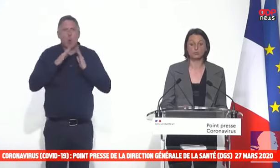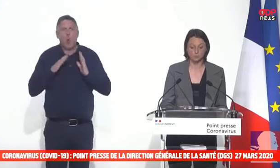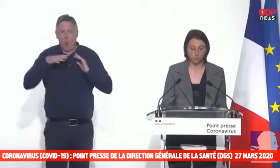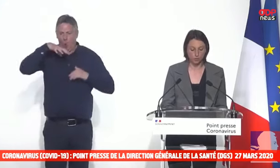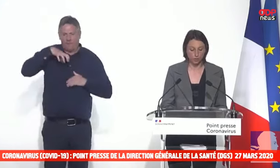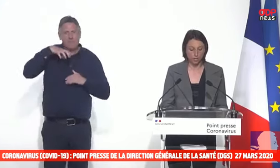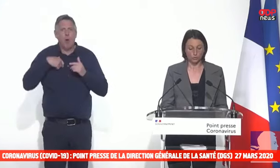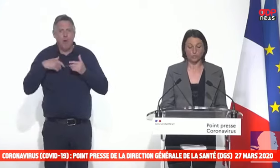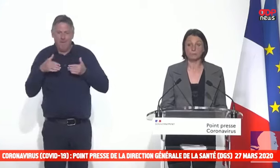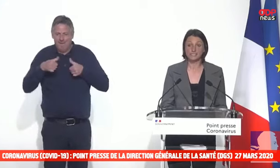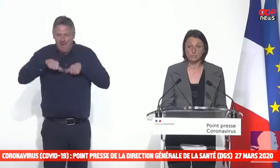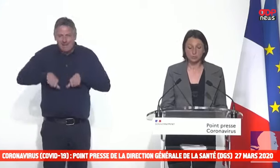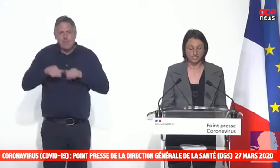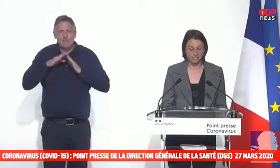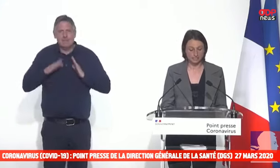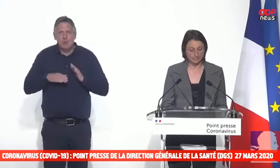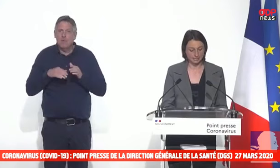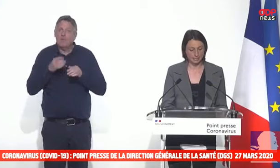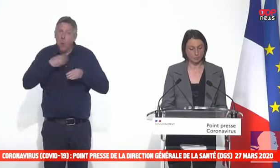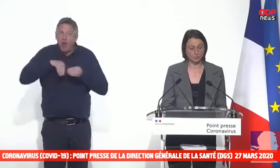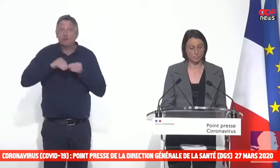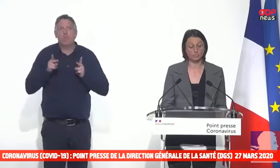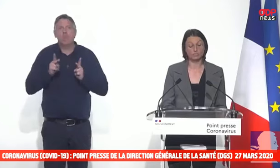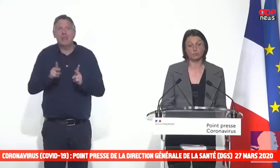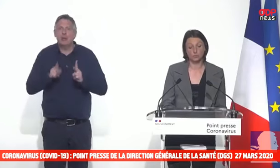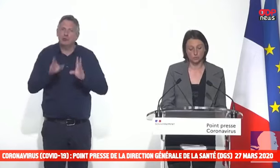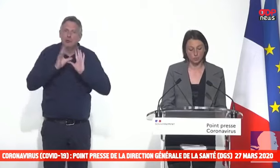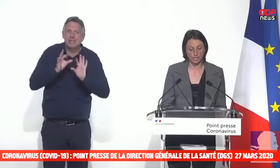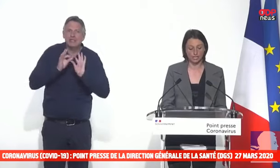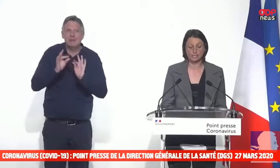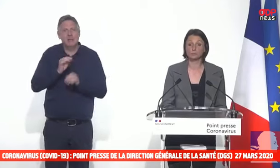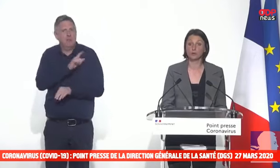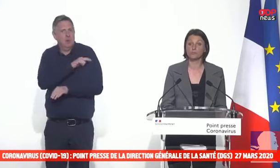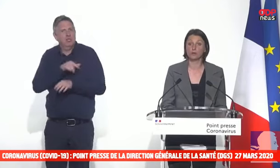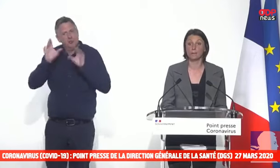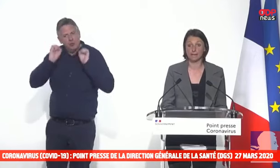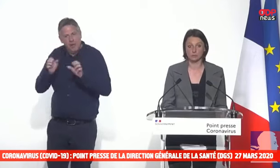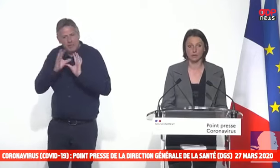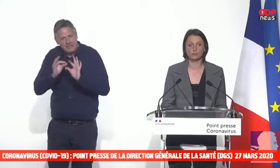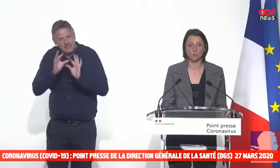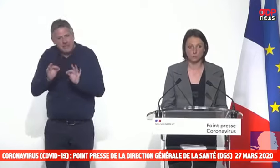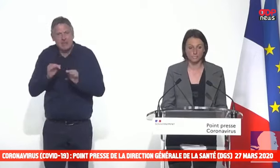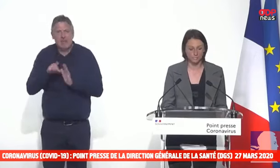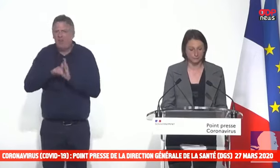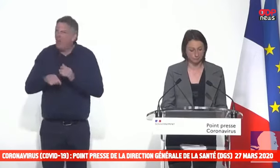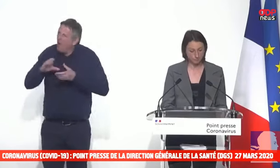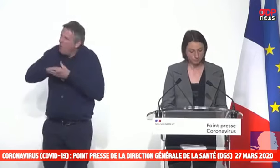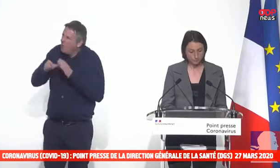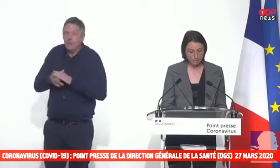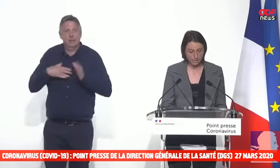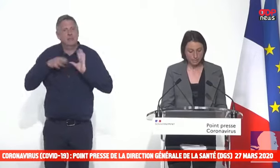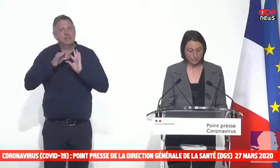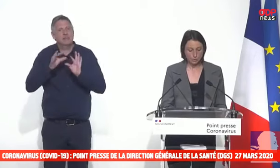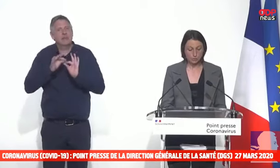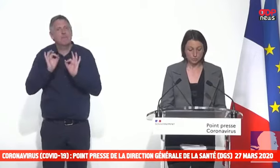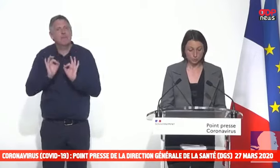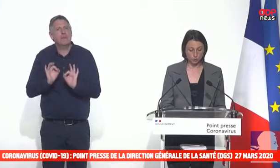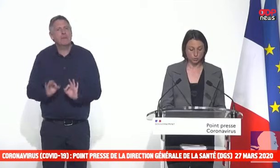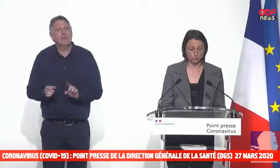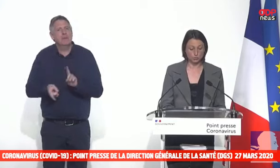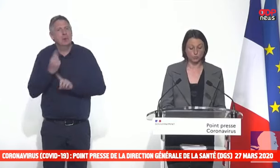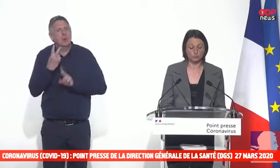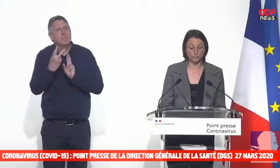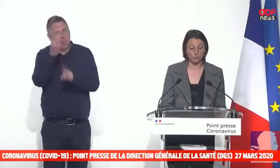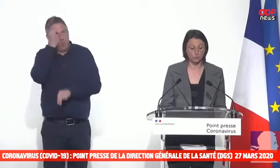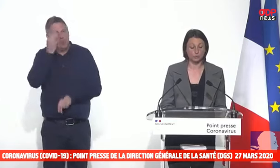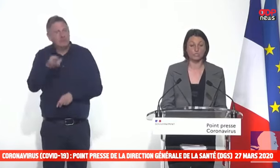plus du contrôle de la pédagogie qui est nécessaire pour bien donner du sens aux règles qui peuvent apparaître parfois compliquées. Ces opérations de